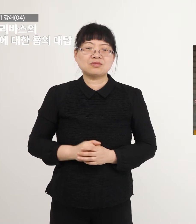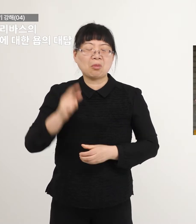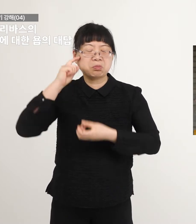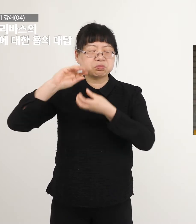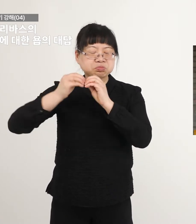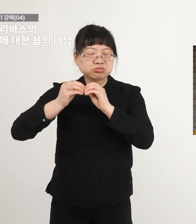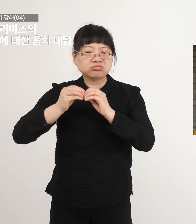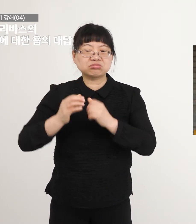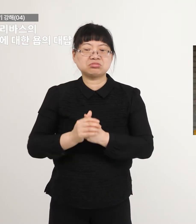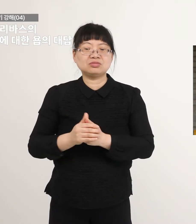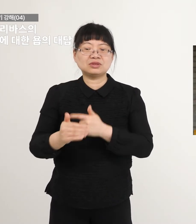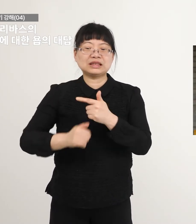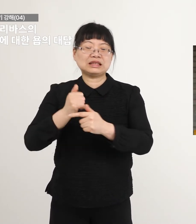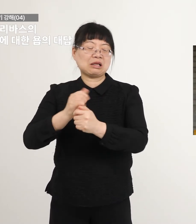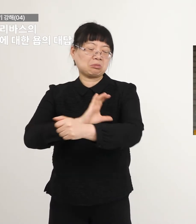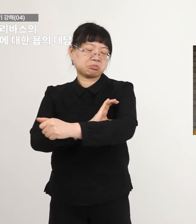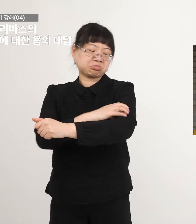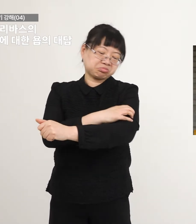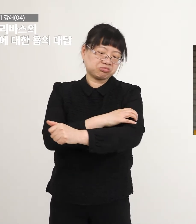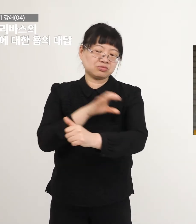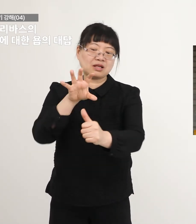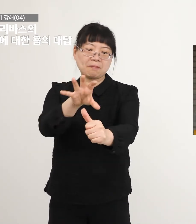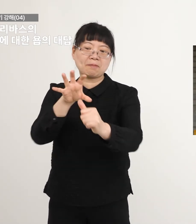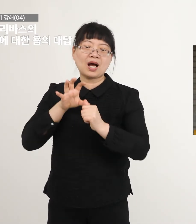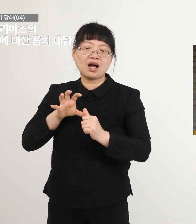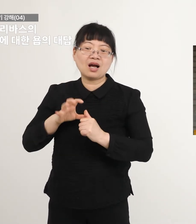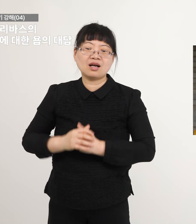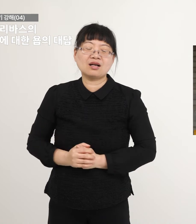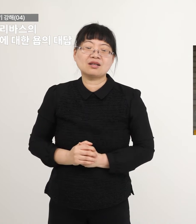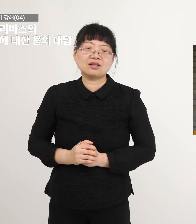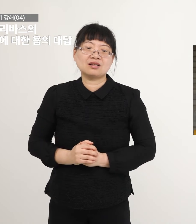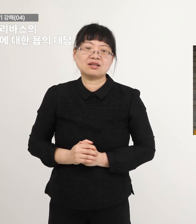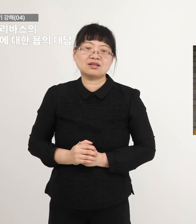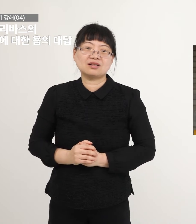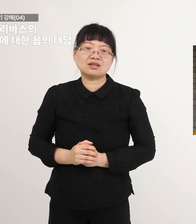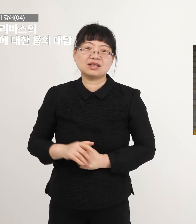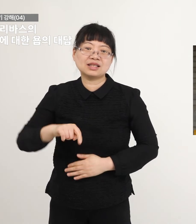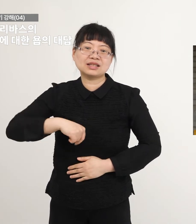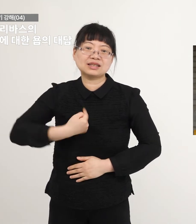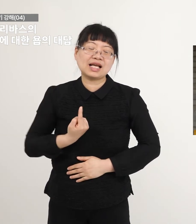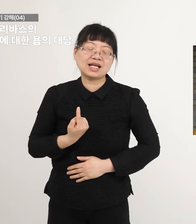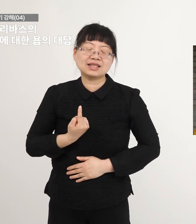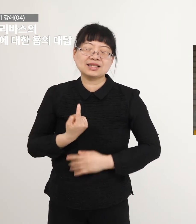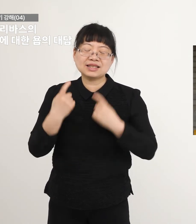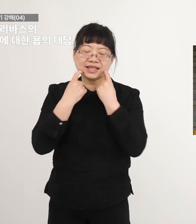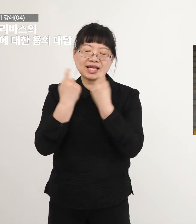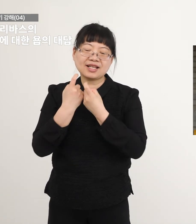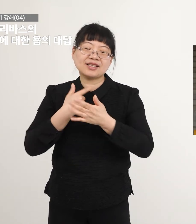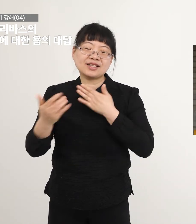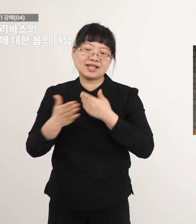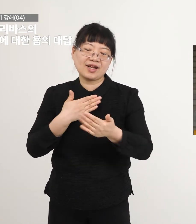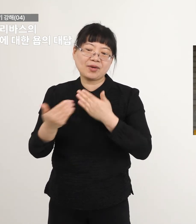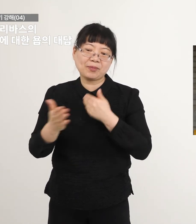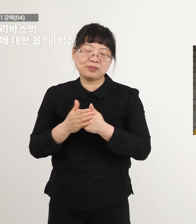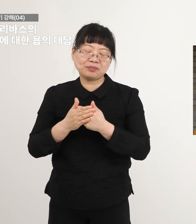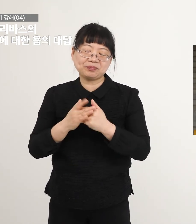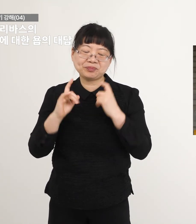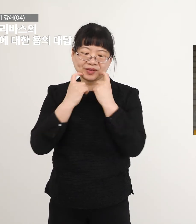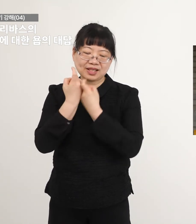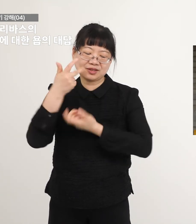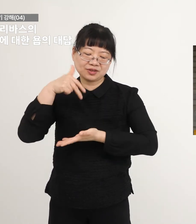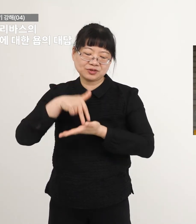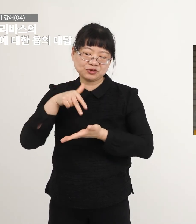엉뚱한 신적 권위를 이용해서 자기의 주관적인 체험이나 주관적인